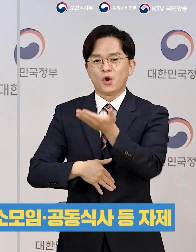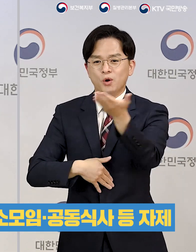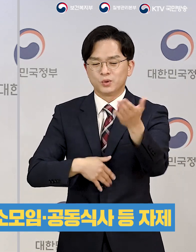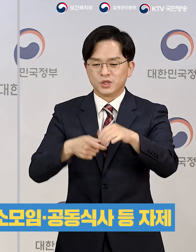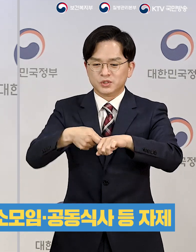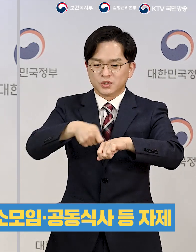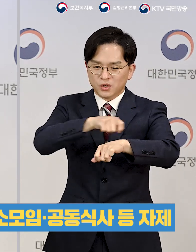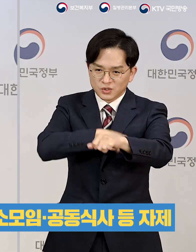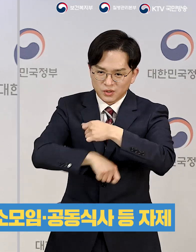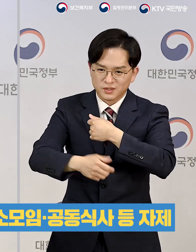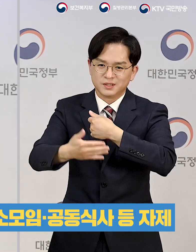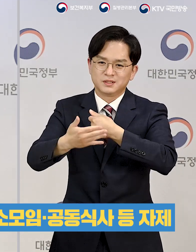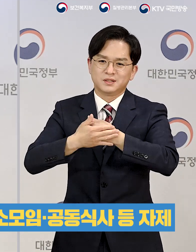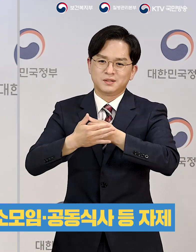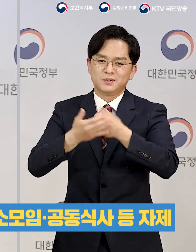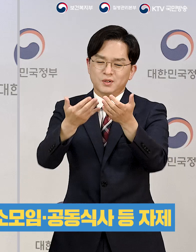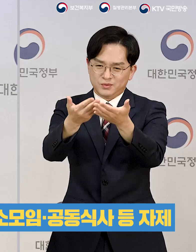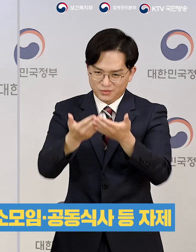참여가 필요합니다.